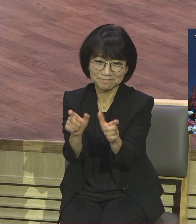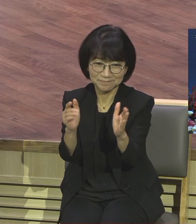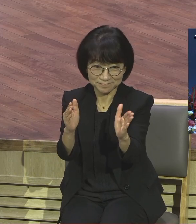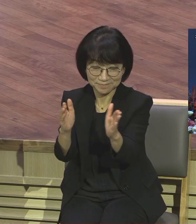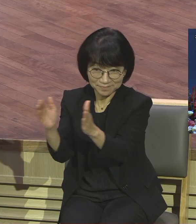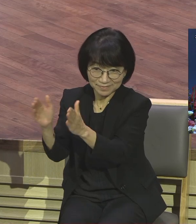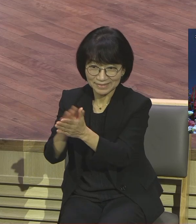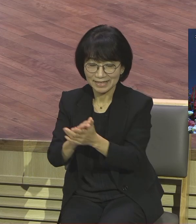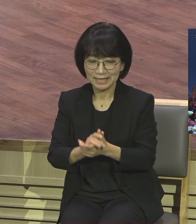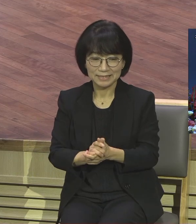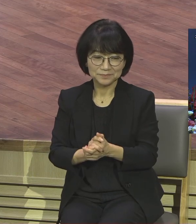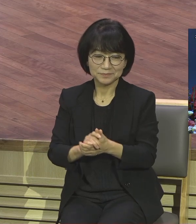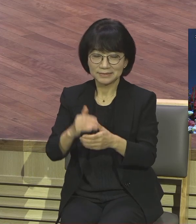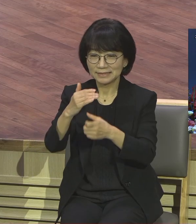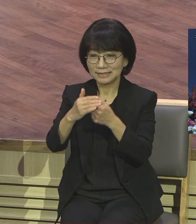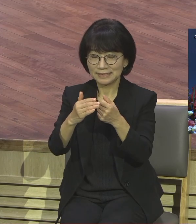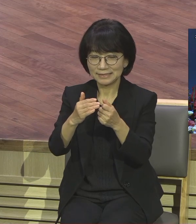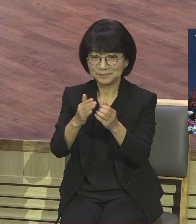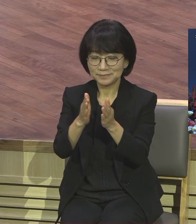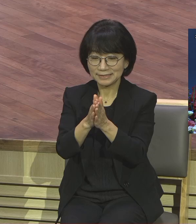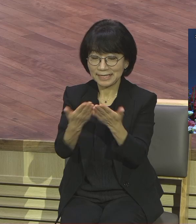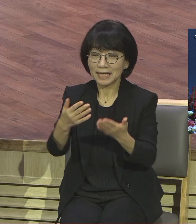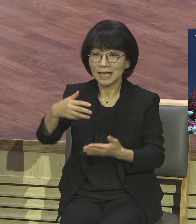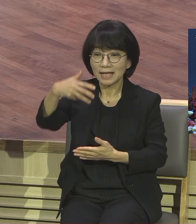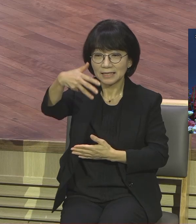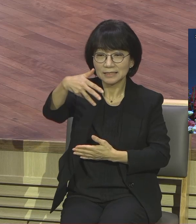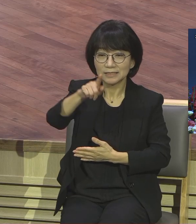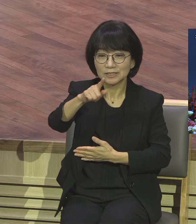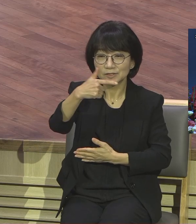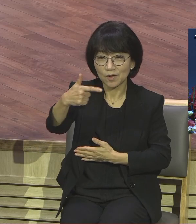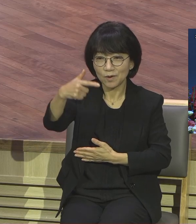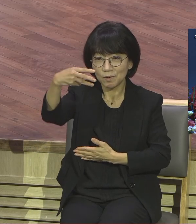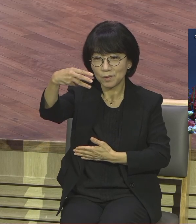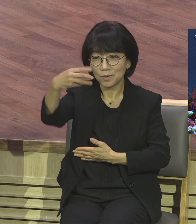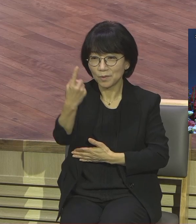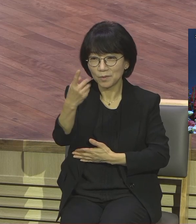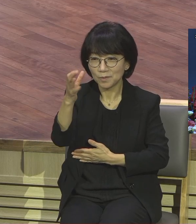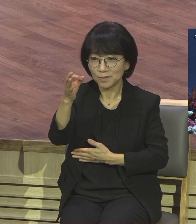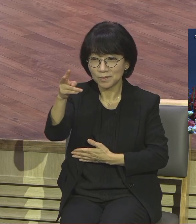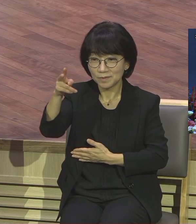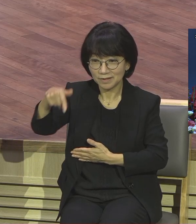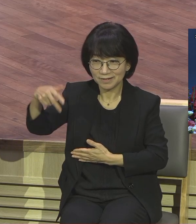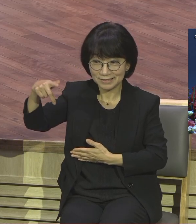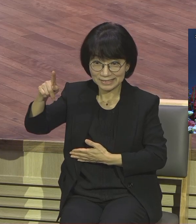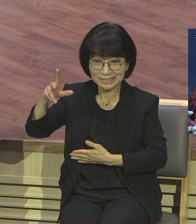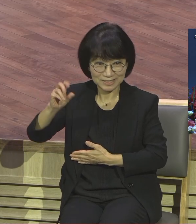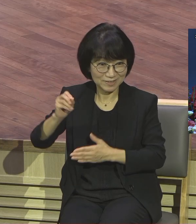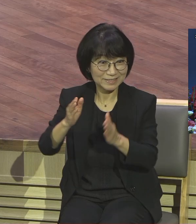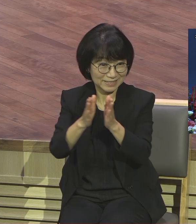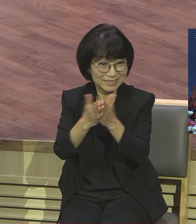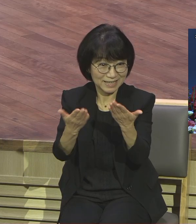있어요. 철로역전은 성경 다음으로 가장 많이 읽게 되고 많이 그렇게